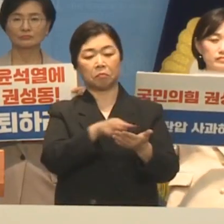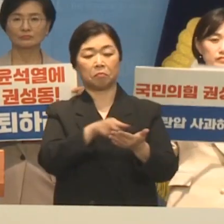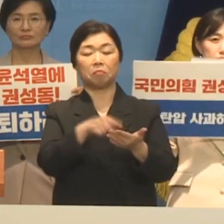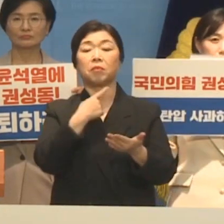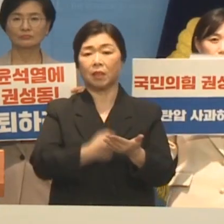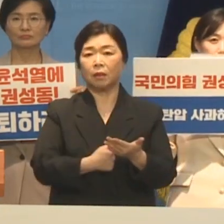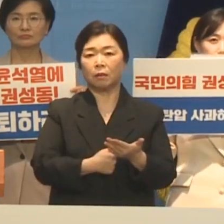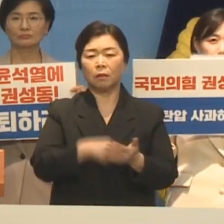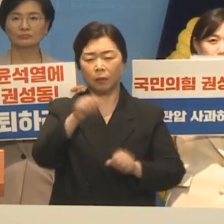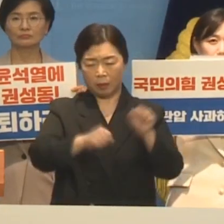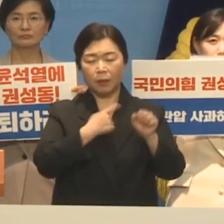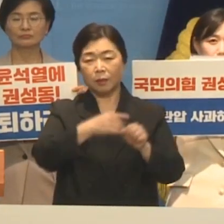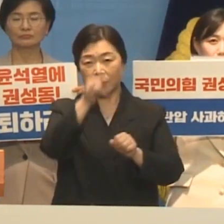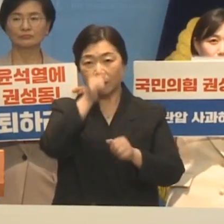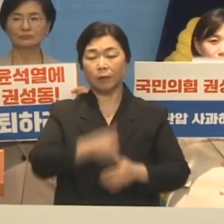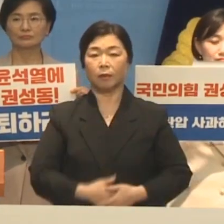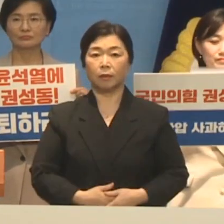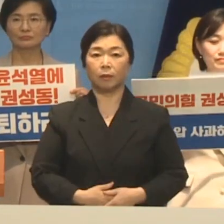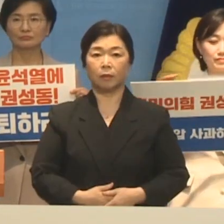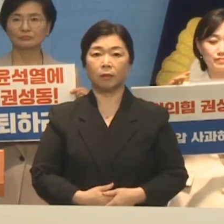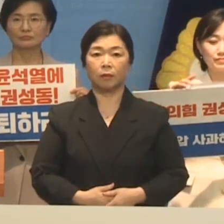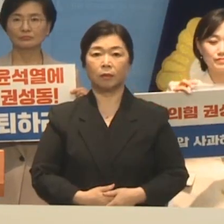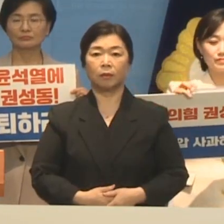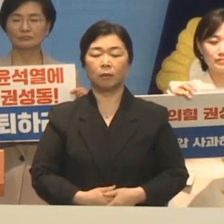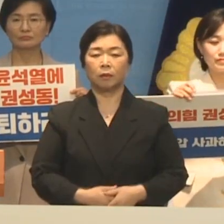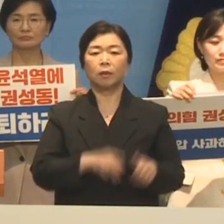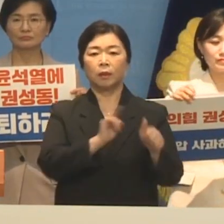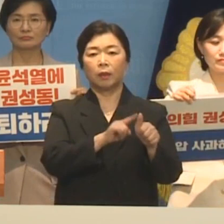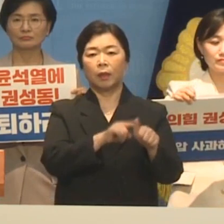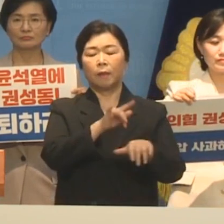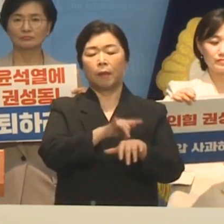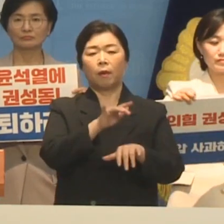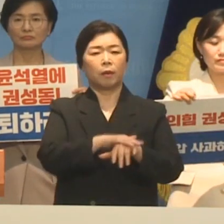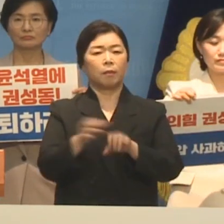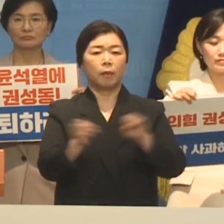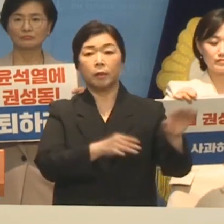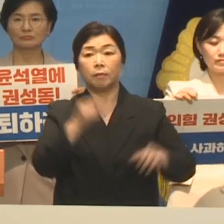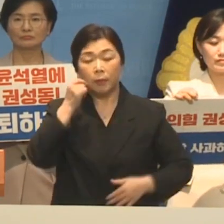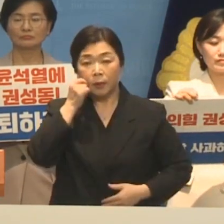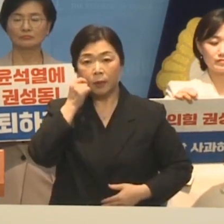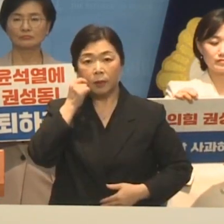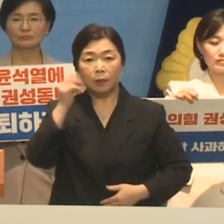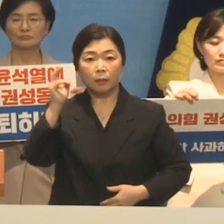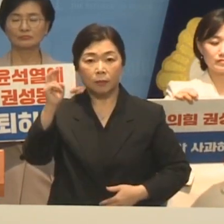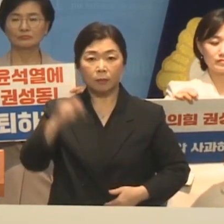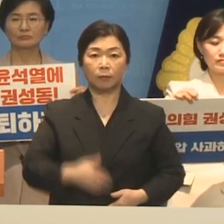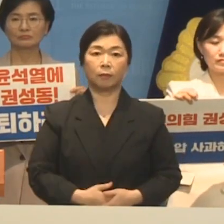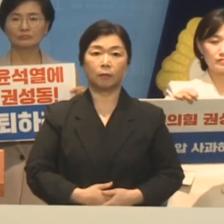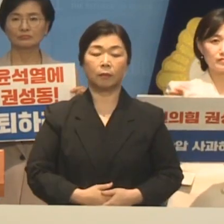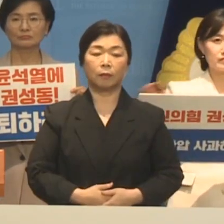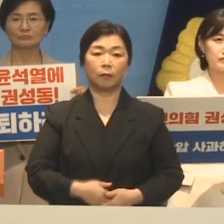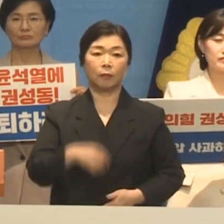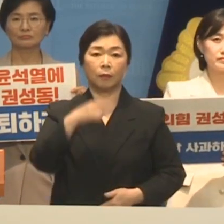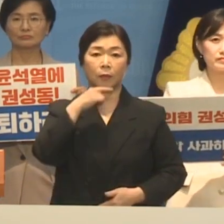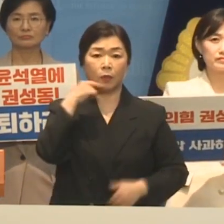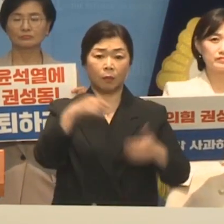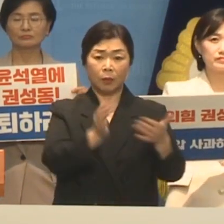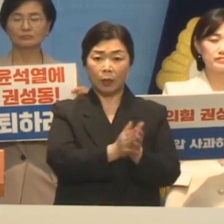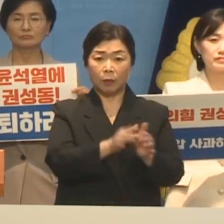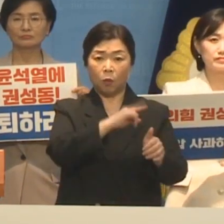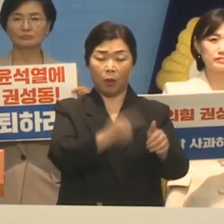있습니다. 역시 제 버릇은 개 못 주나 봅니다. 국민의힘 권성동